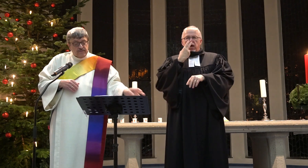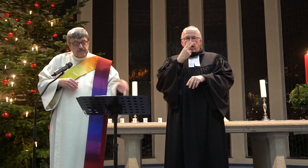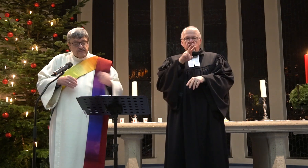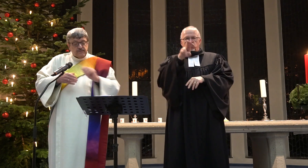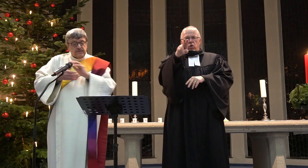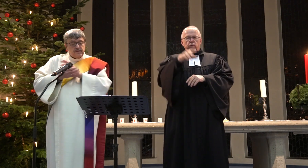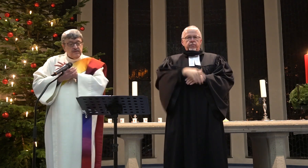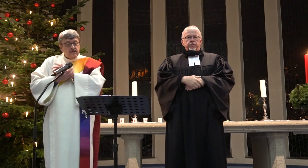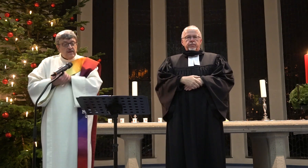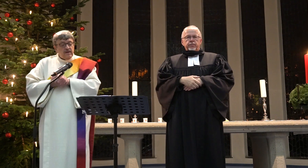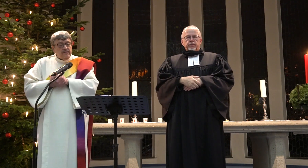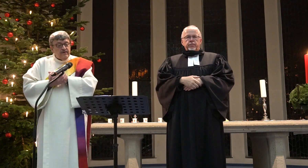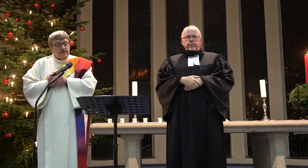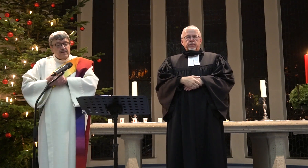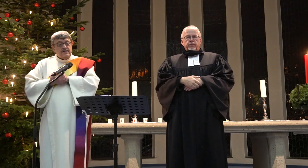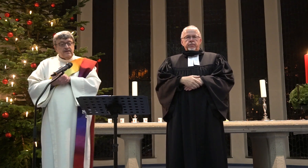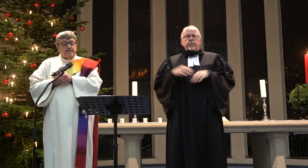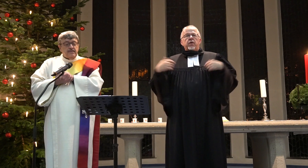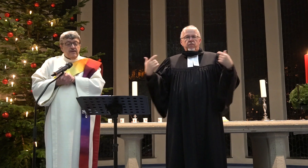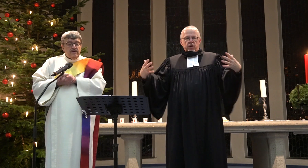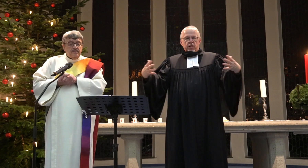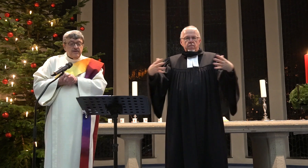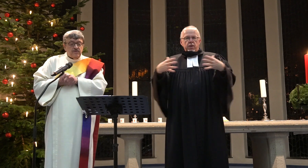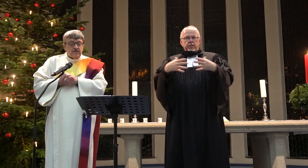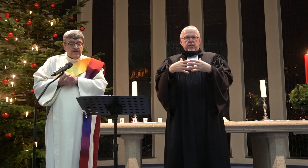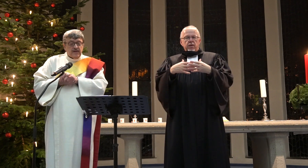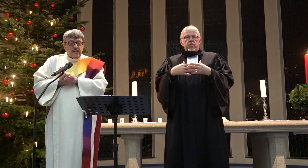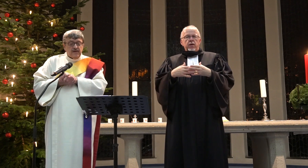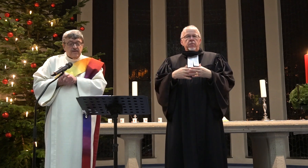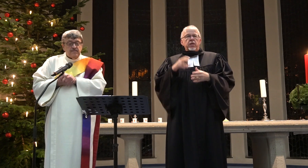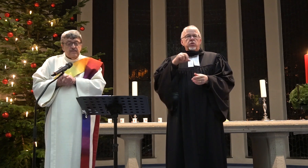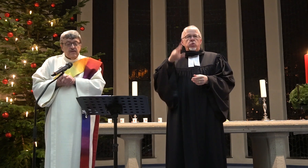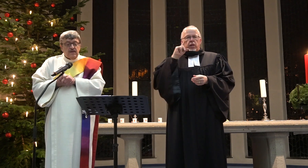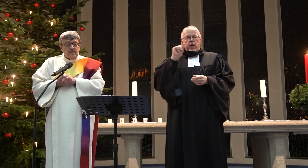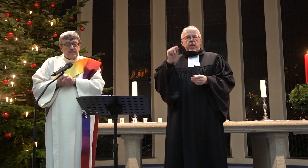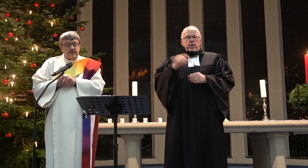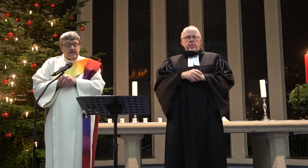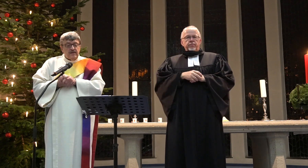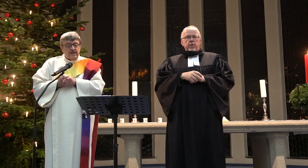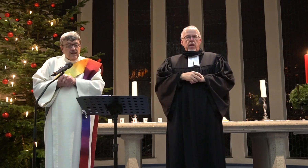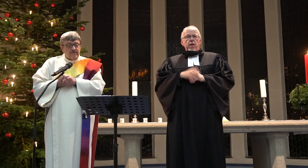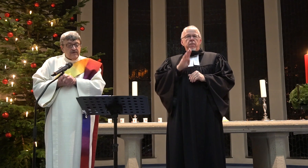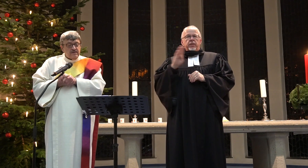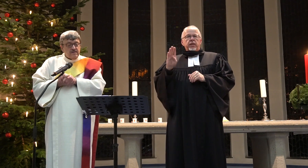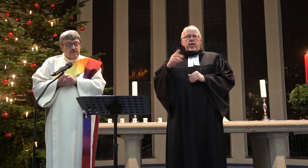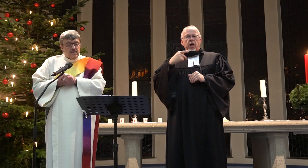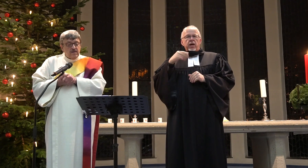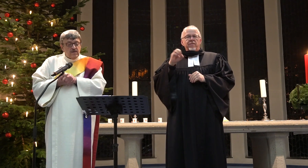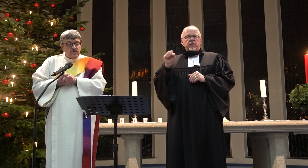anschauen. Wir gemeinsam mit Susanne Klinger, Bettine